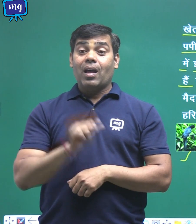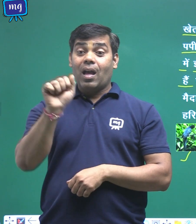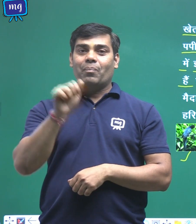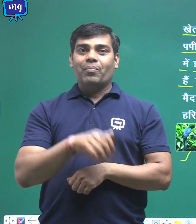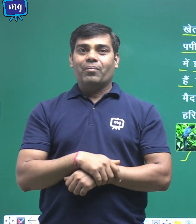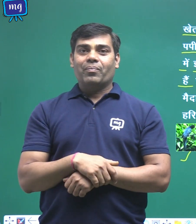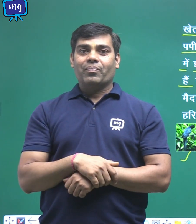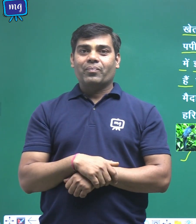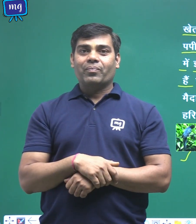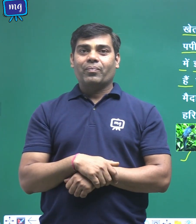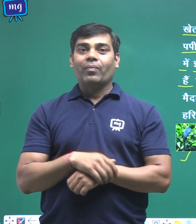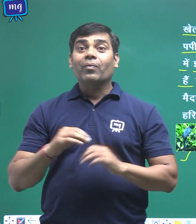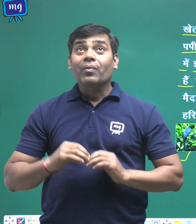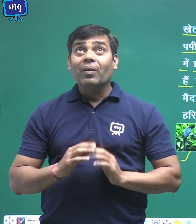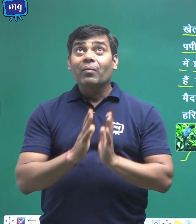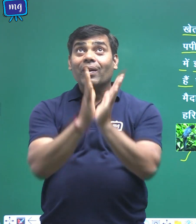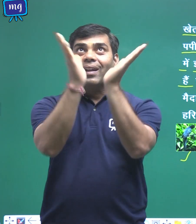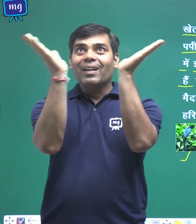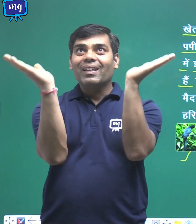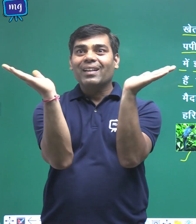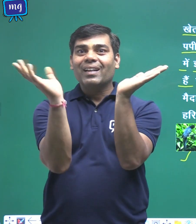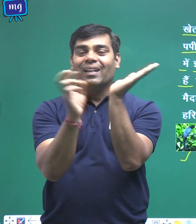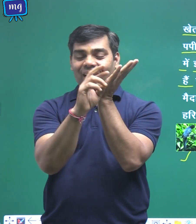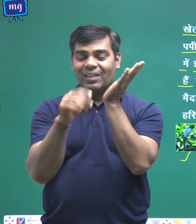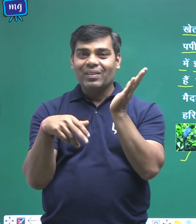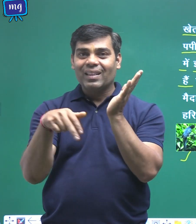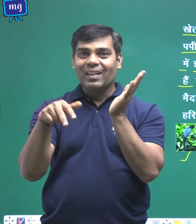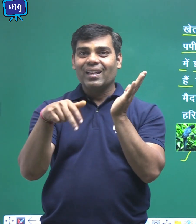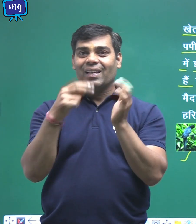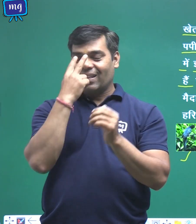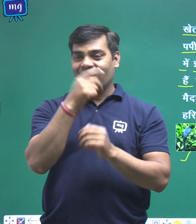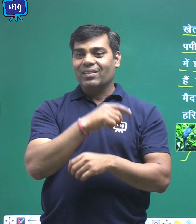आप पेड़ की डाली भी देख रहे हैं।